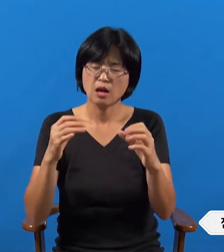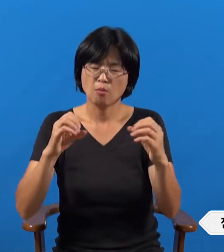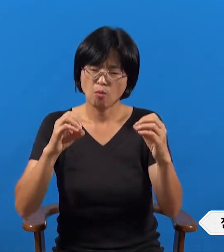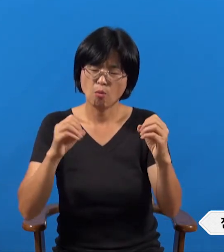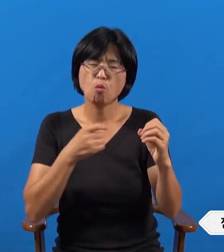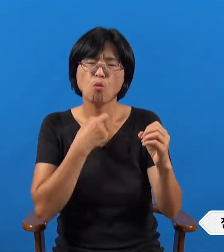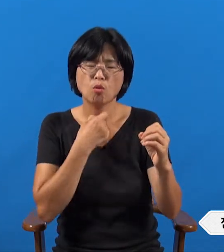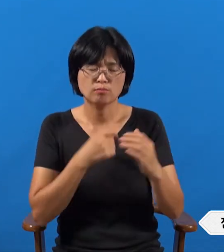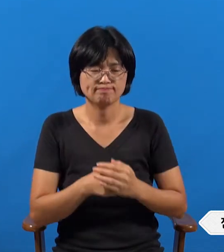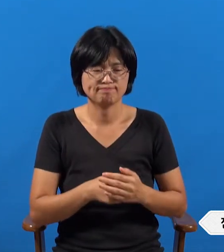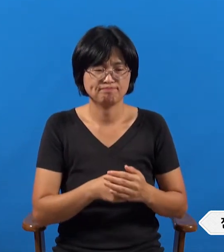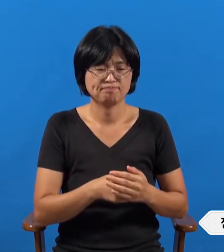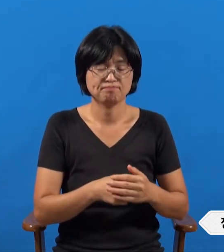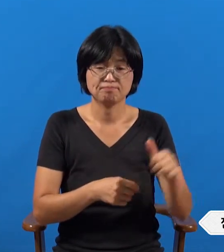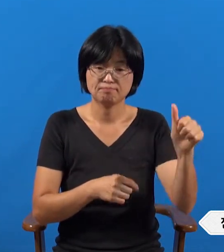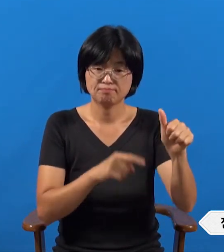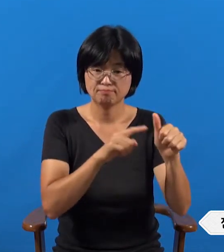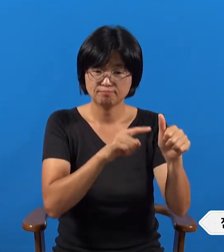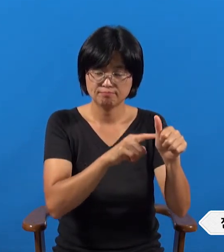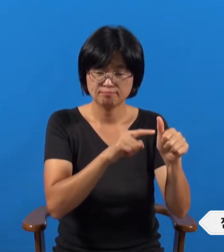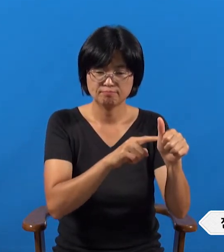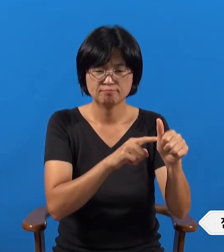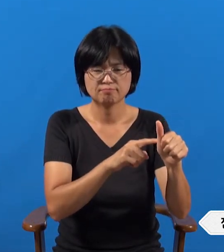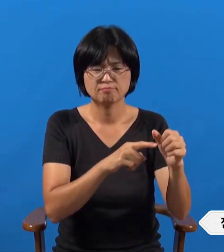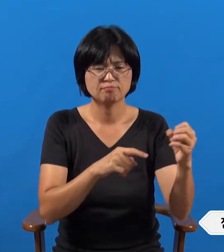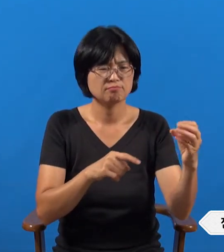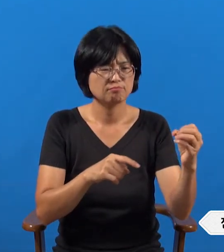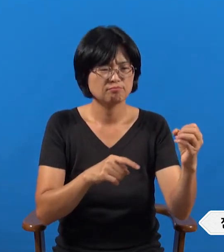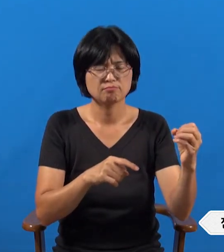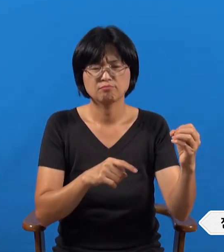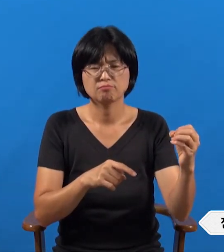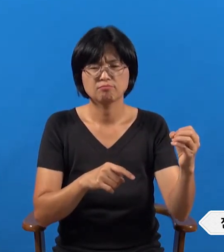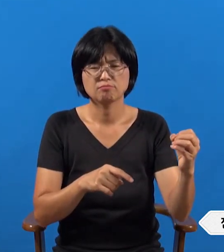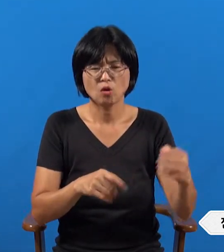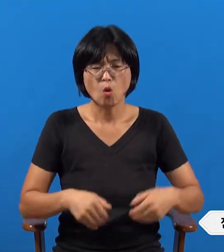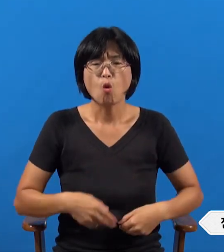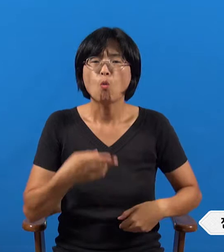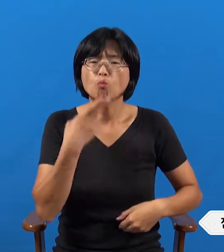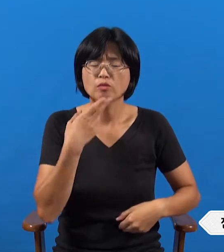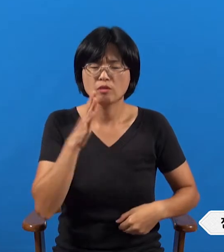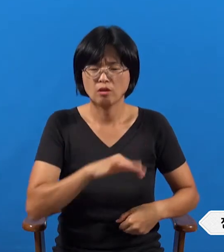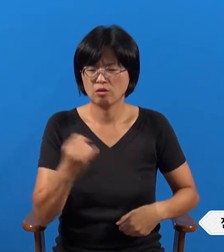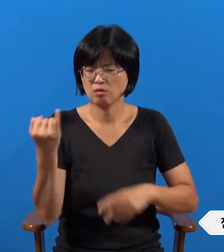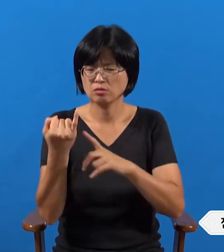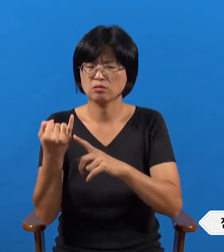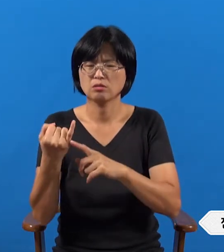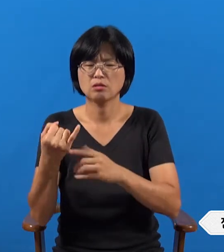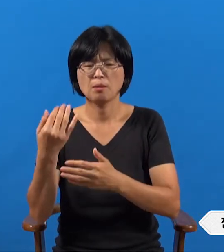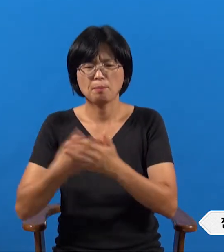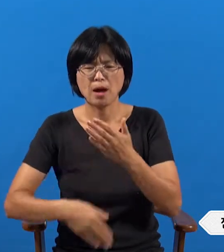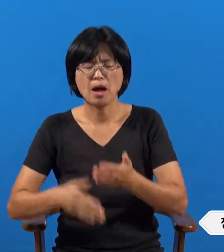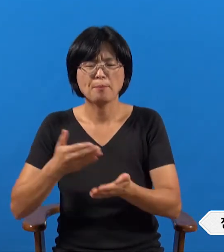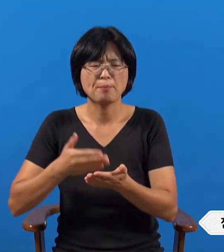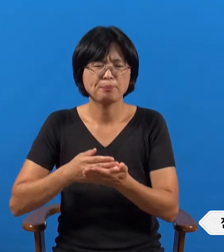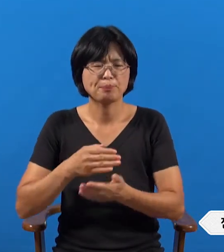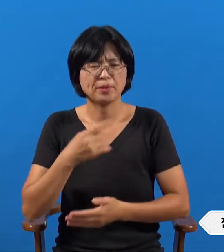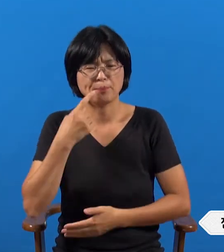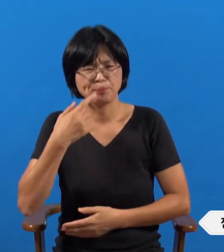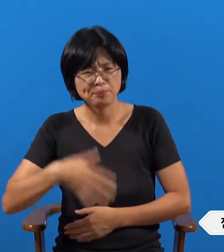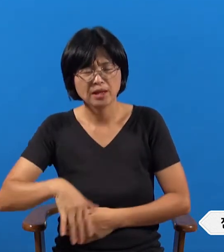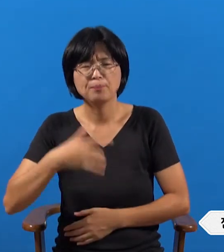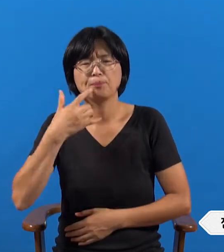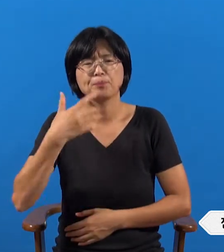하고 싶습니다. 남편은 이미 다 끝난 25,000마디에서 아무 말도 하고 싶지 않습니다. 그래서 말